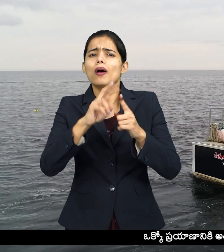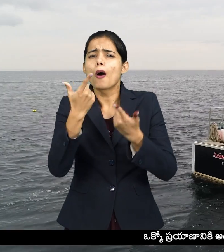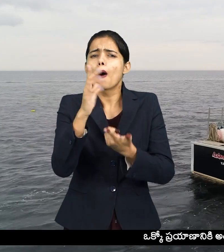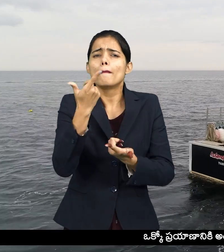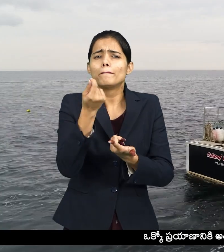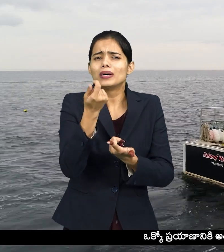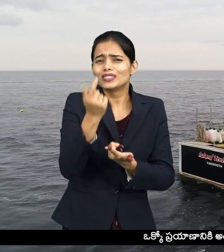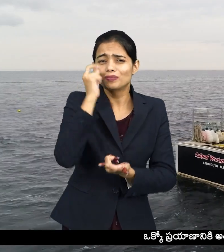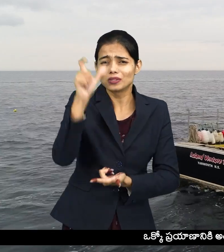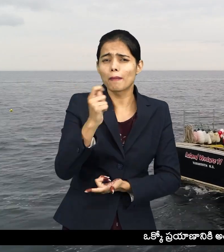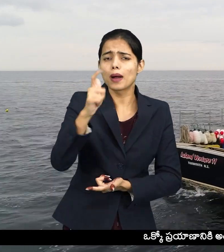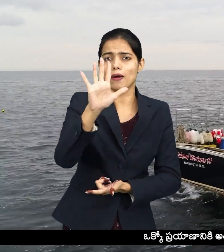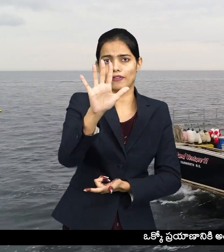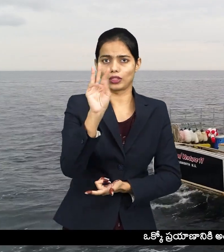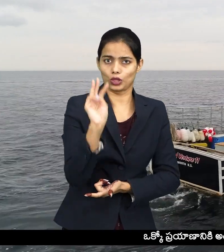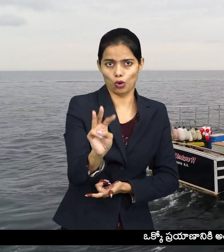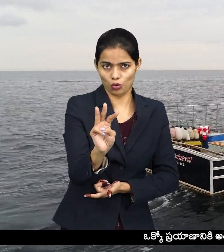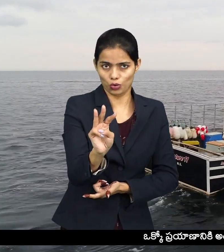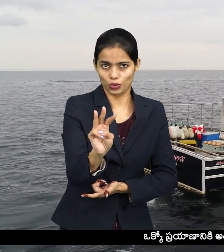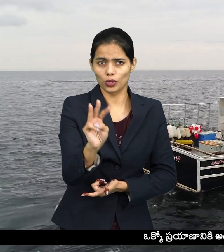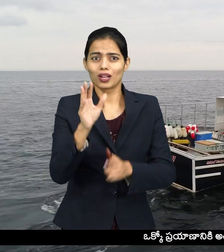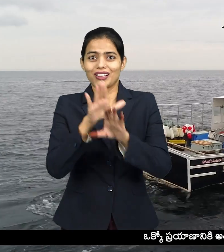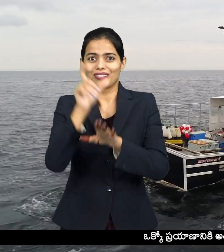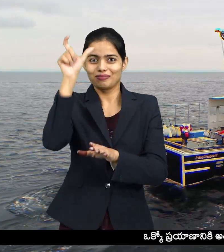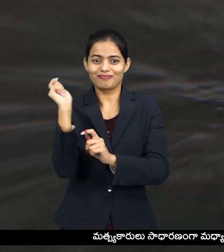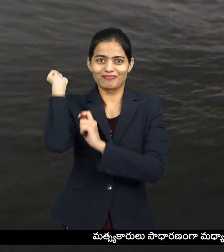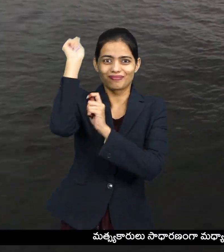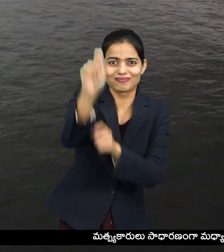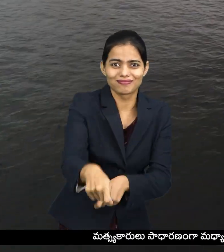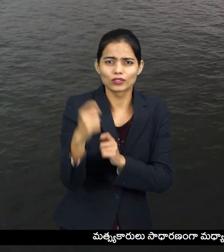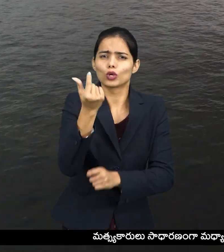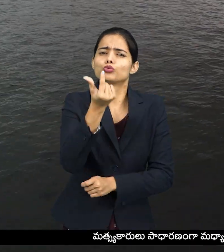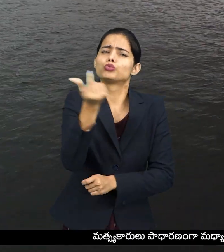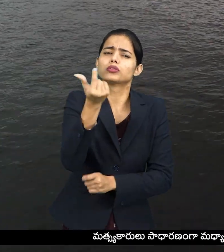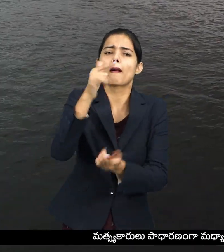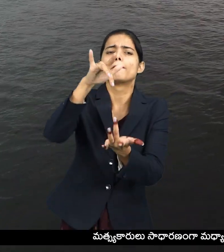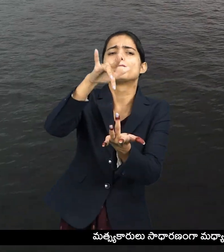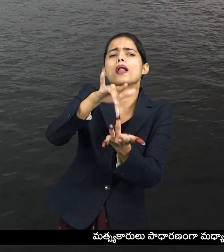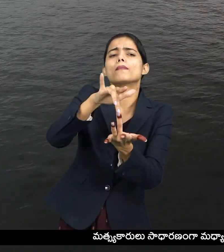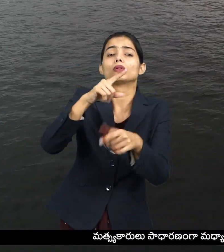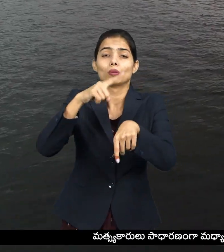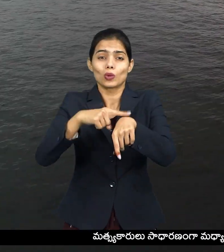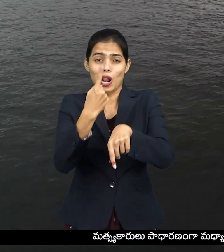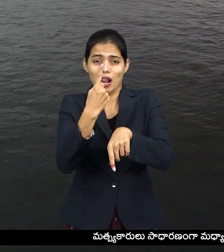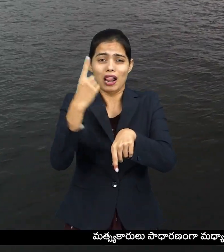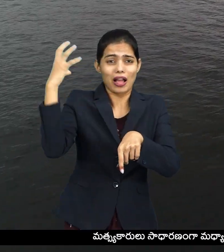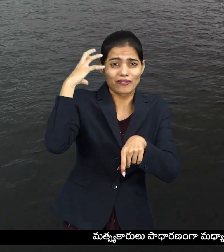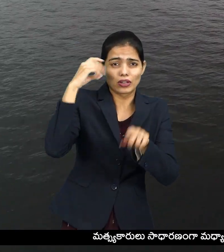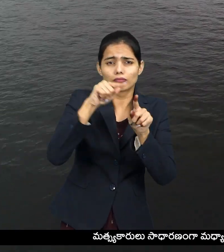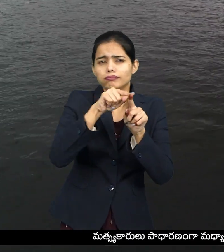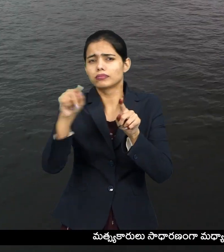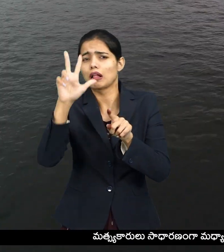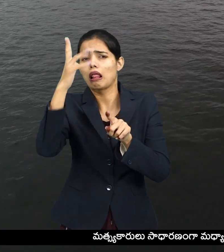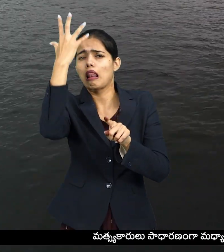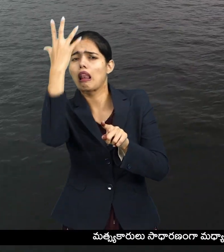ఒక్కో ప్రయాణానికి అతనికి 5,000 ఖర్చవుతుంది. మత్స్యకారులు సాధారణంగా మధ్యాహ్నం 1 గంట